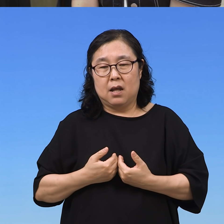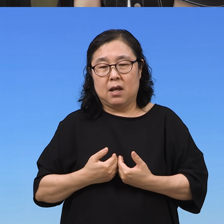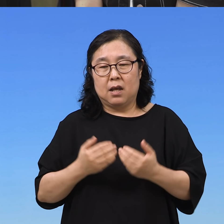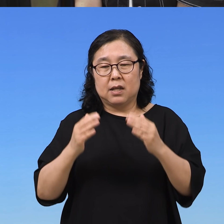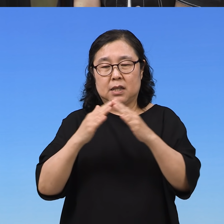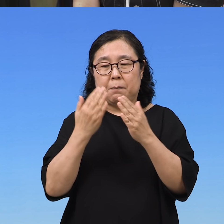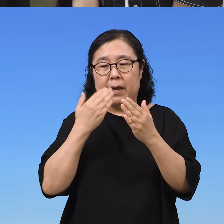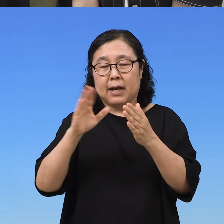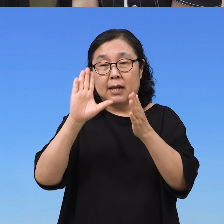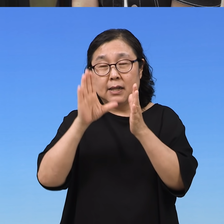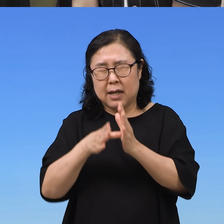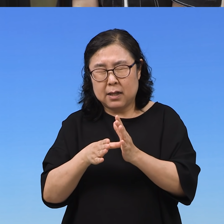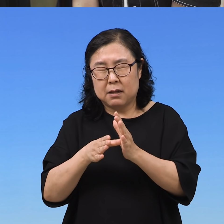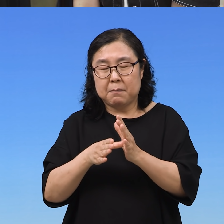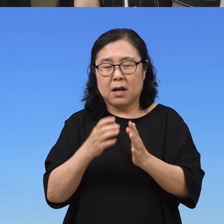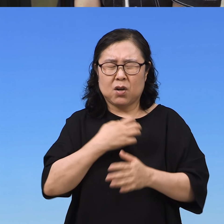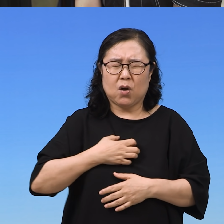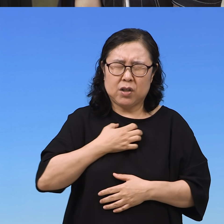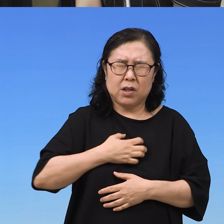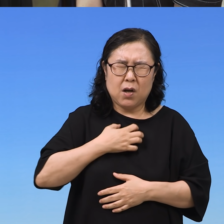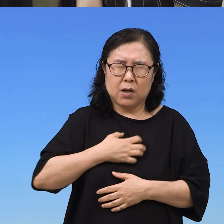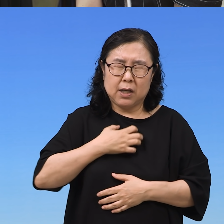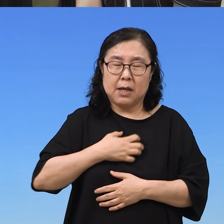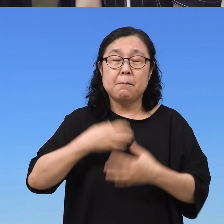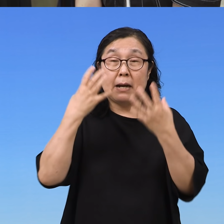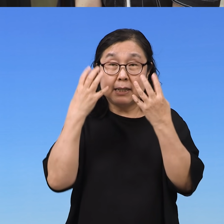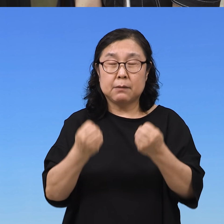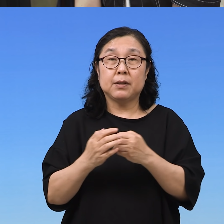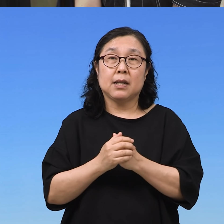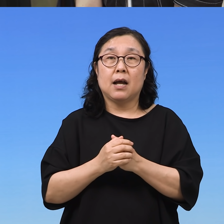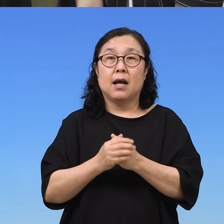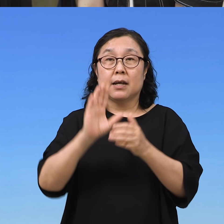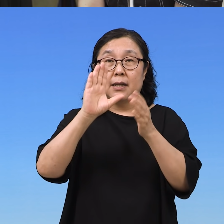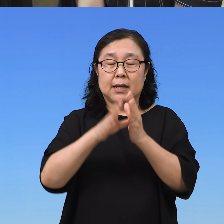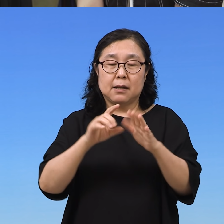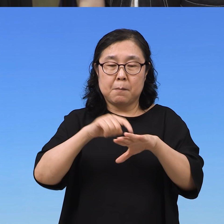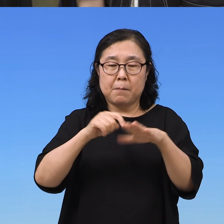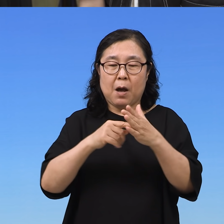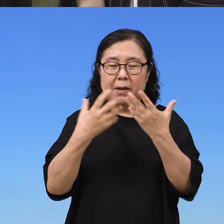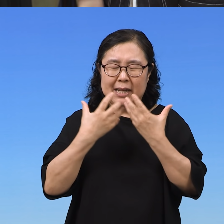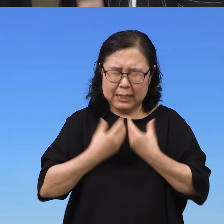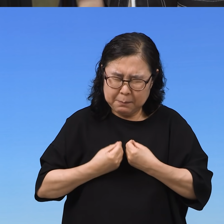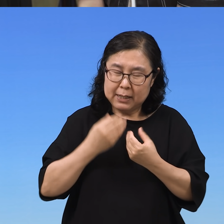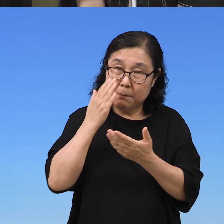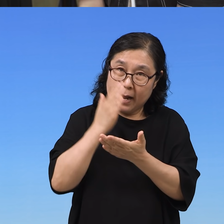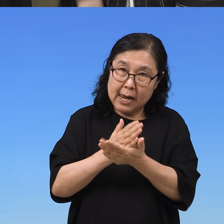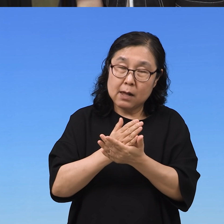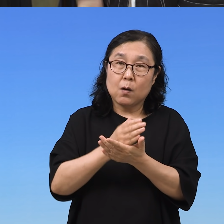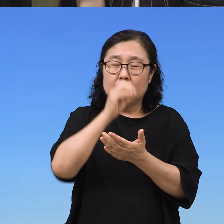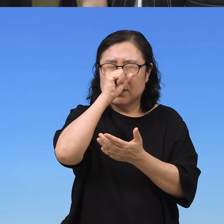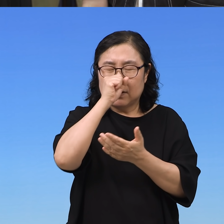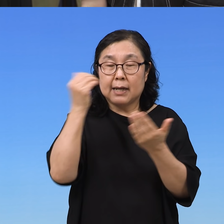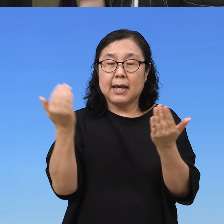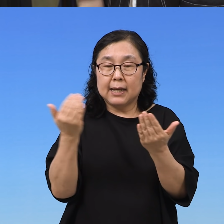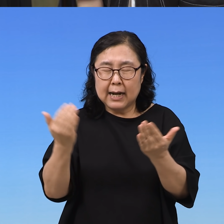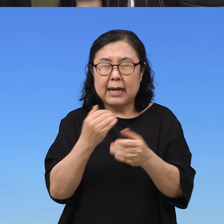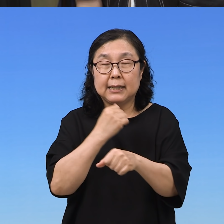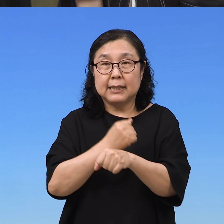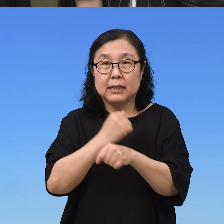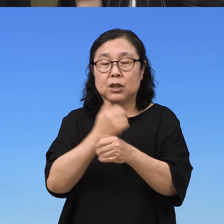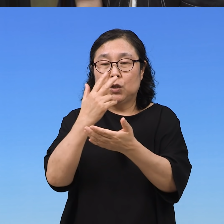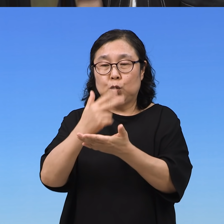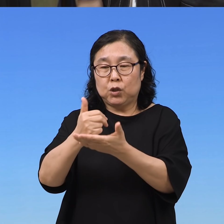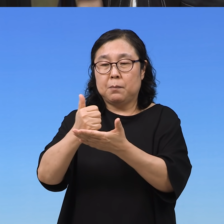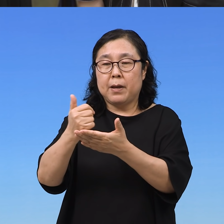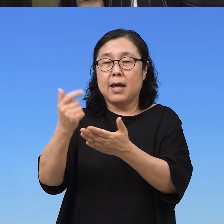답답하고 다음 달은 어떻게 될까, 내년은 어떻게 될까 막막하고 힘들거든요. 그럴 때는 낙심하지 마시고요. 선하게 일하실